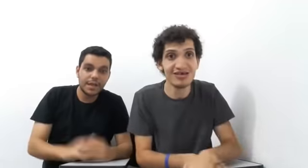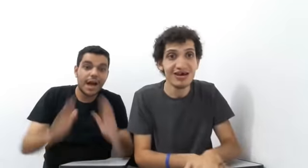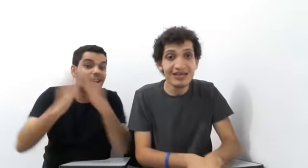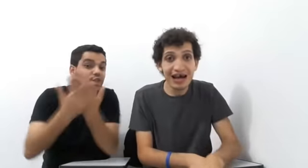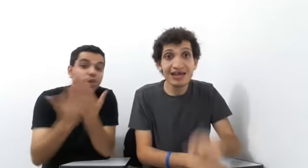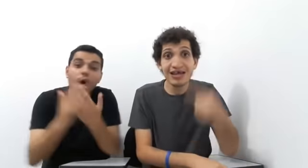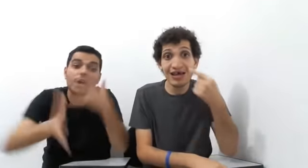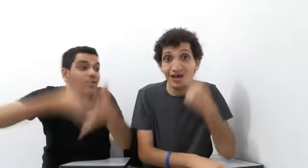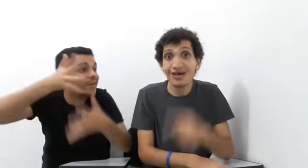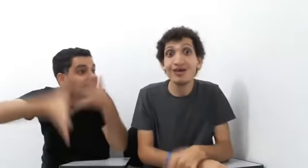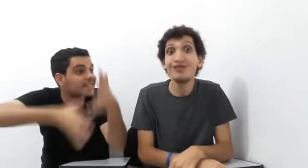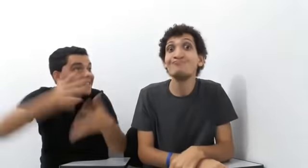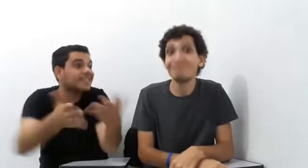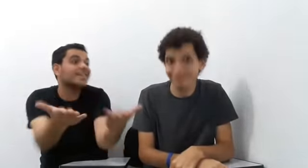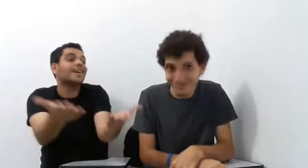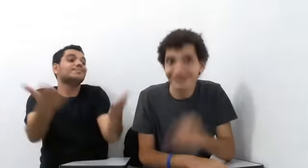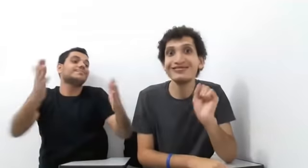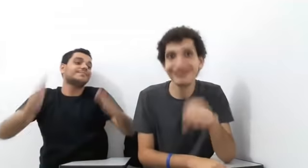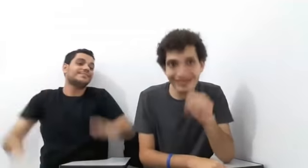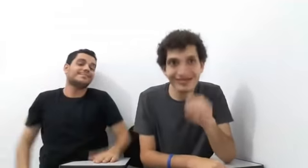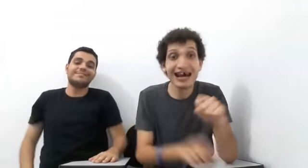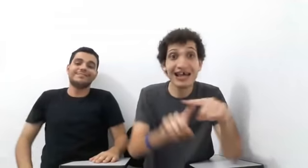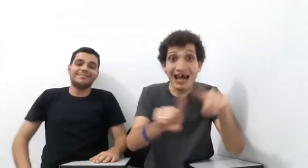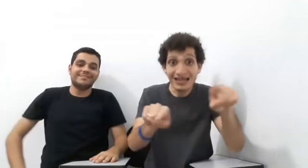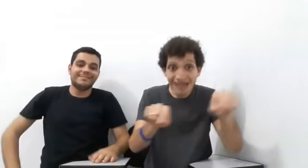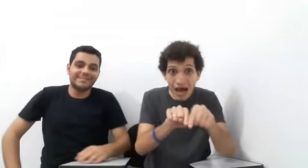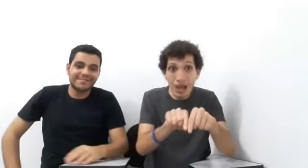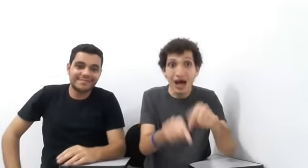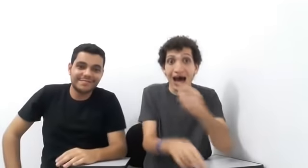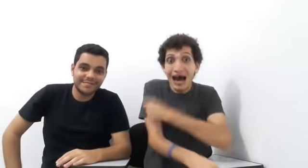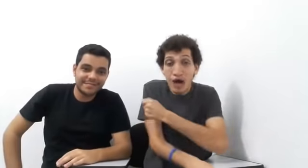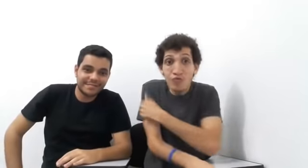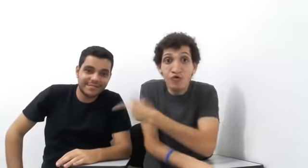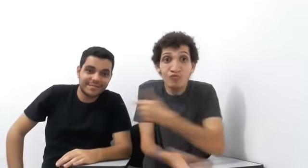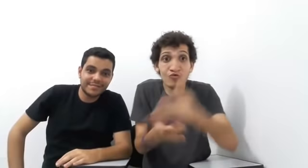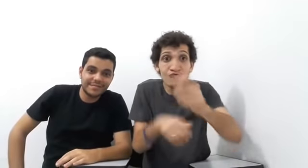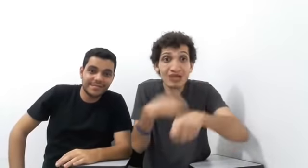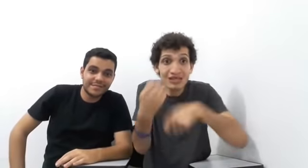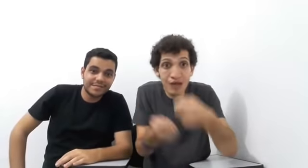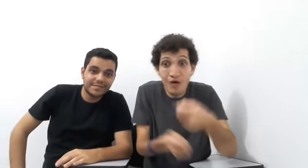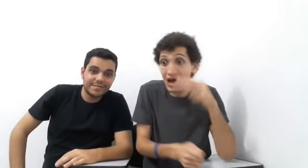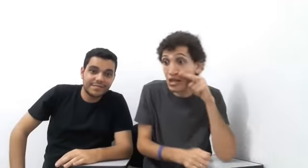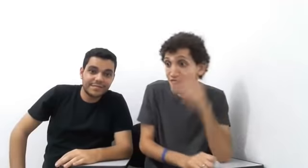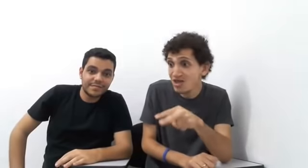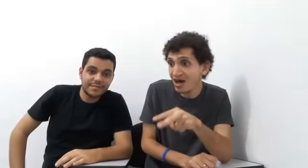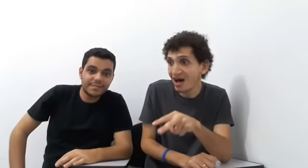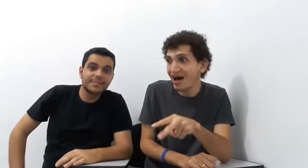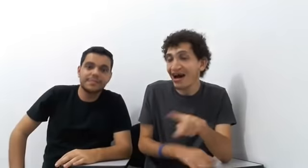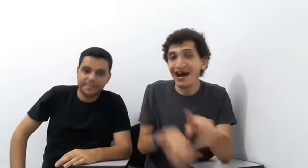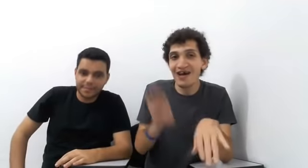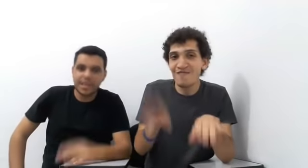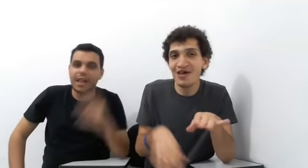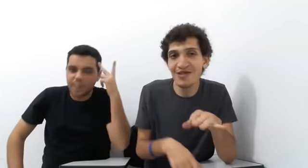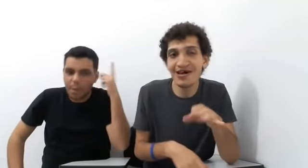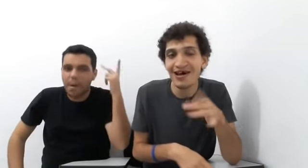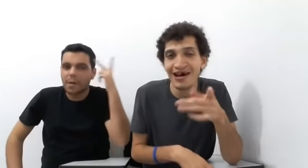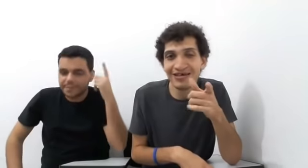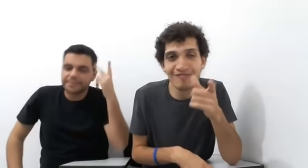Aí a escola começa a sinalizar. E aí a sala, aluno não usava sinal, aí ele via. Às vezes, né,